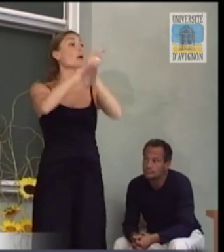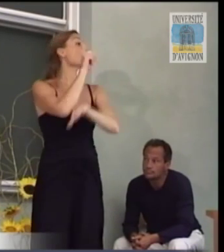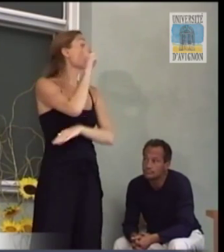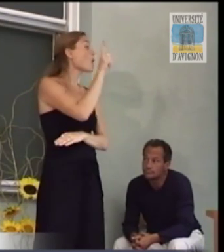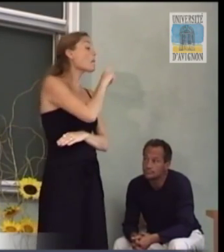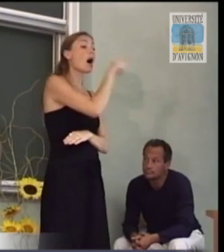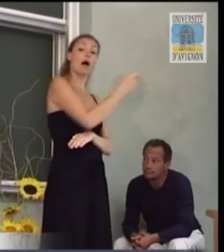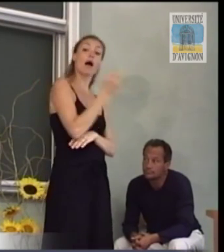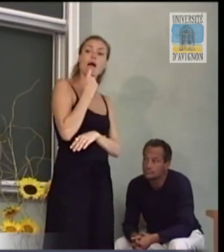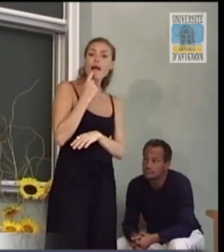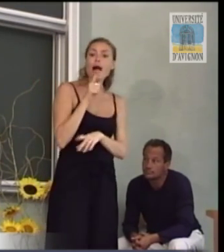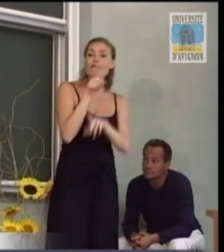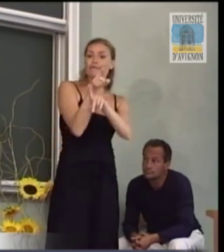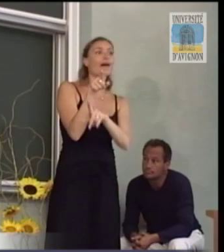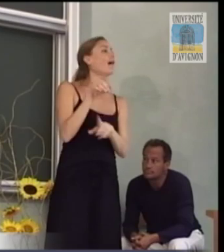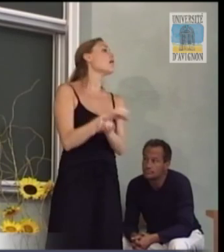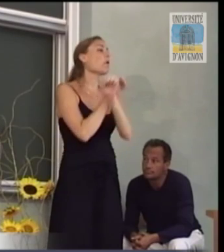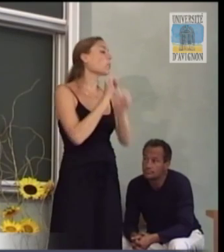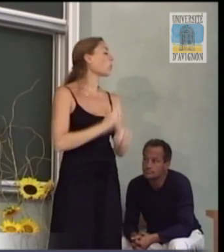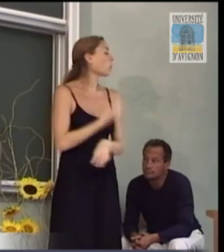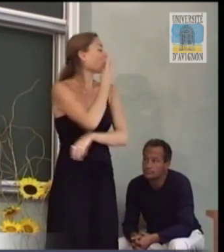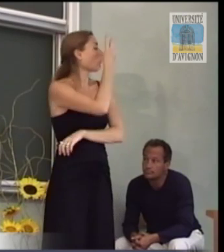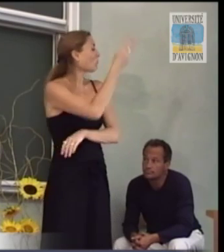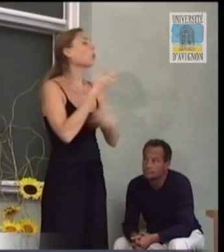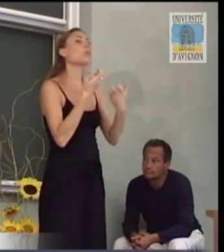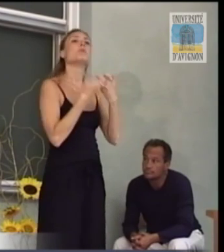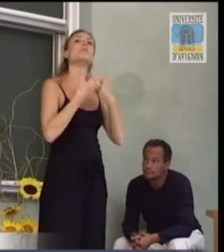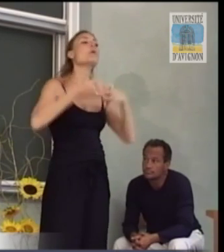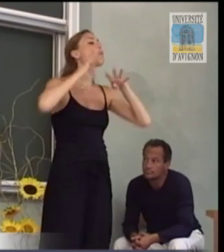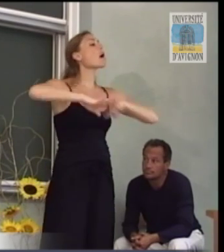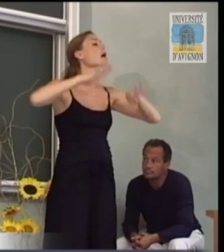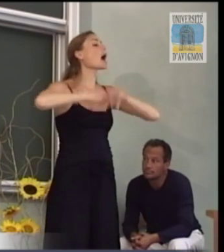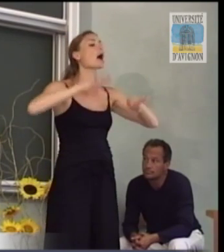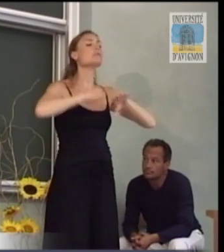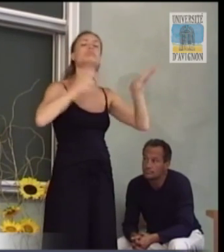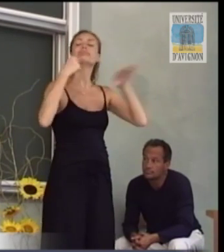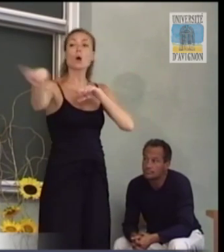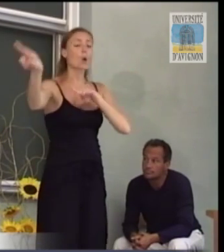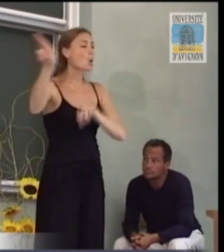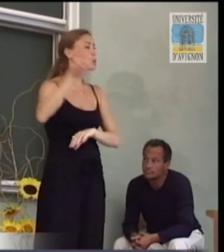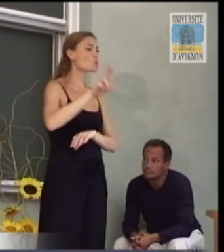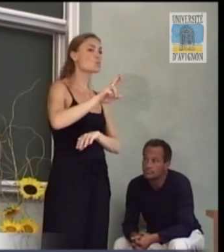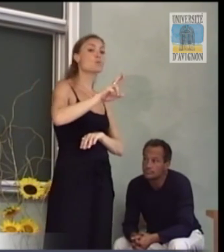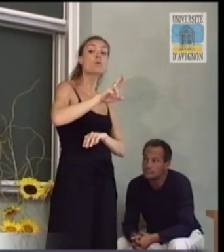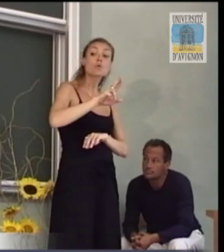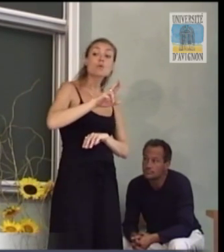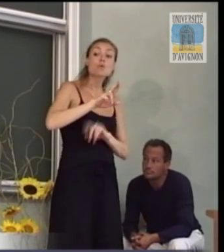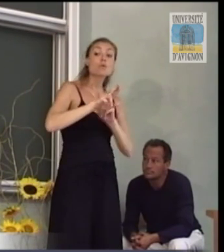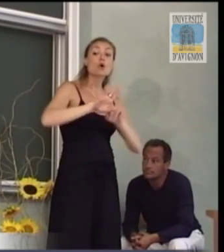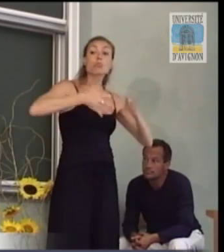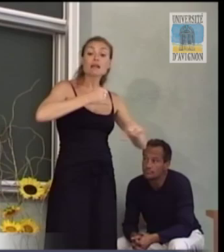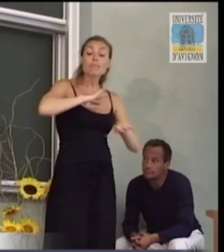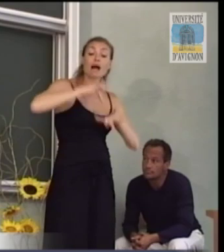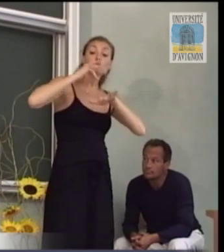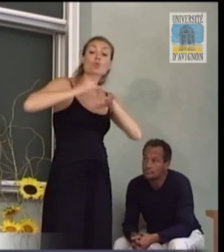part en week-end, qui peut-être aura bu un verre de trop et aura besoin, en revenant, d'une accessibilité parce qu'il